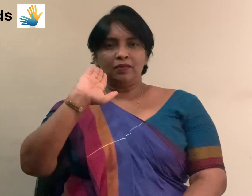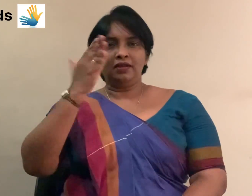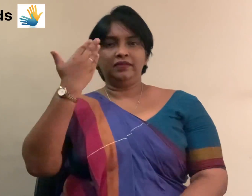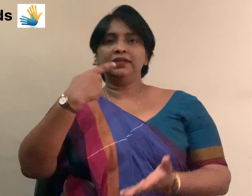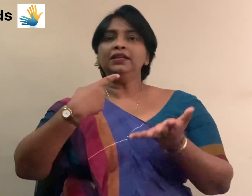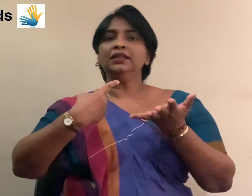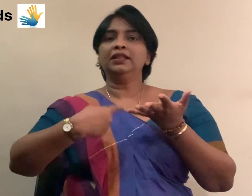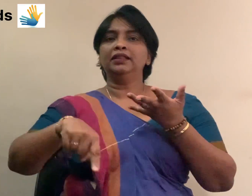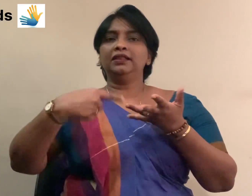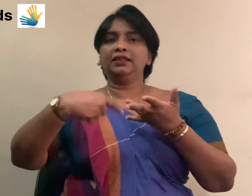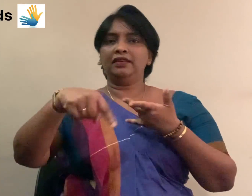ස්වභාවික දේවල්.